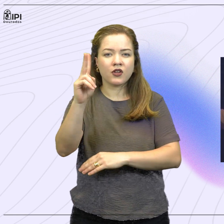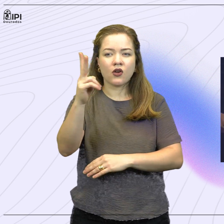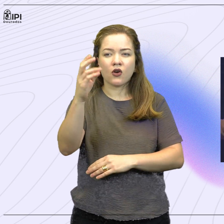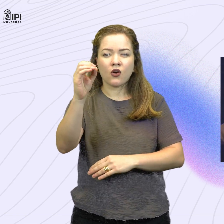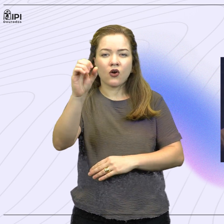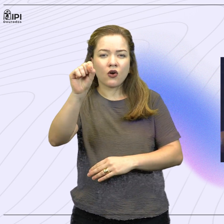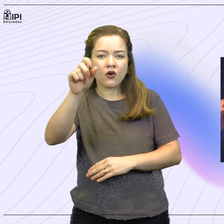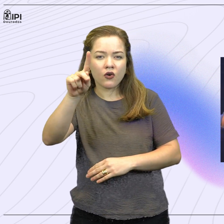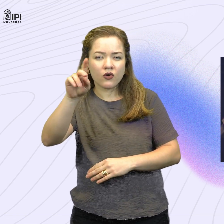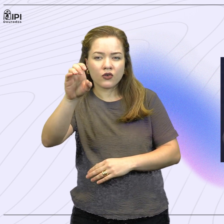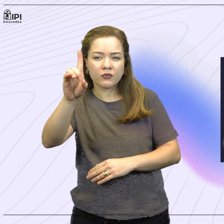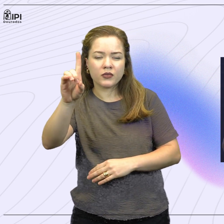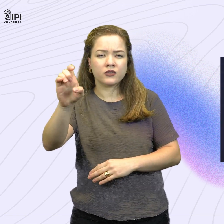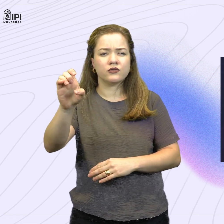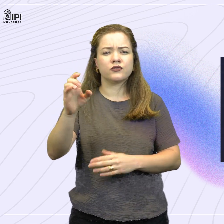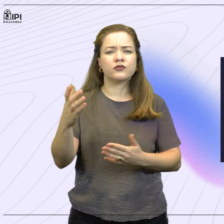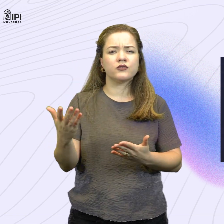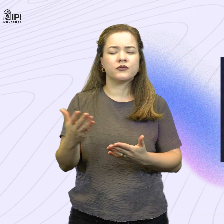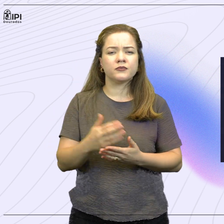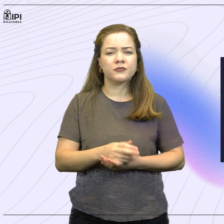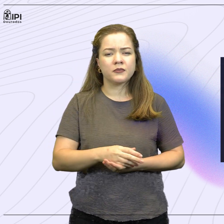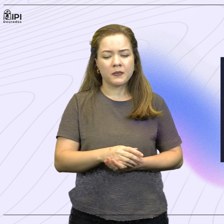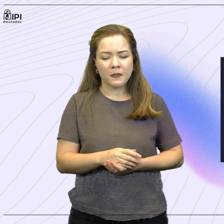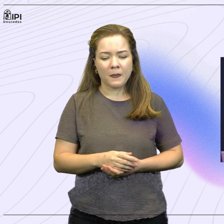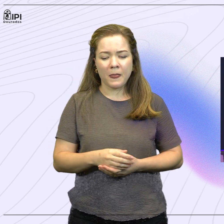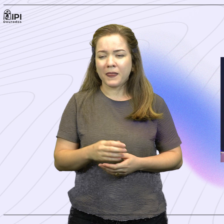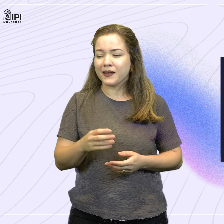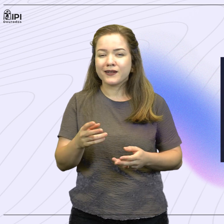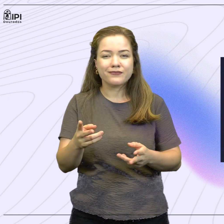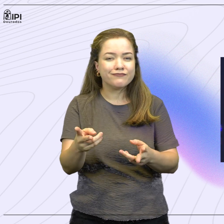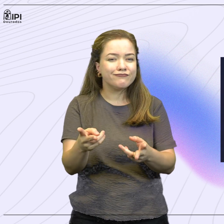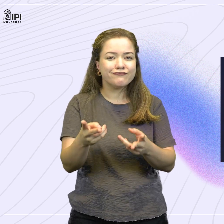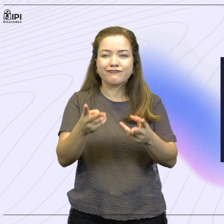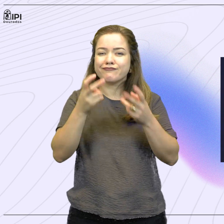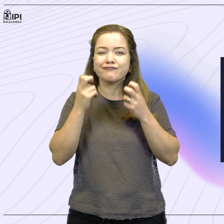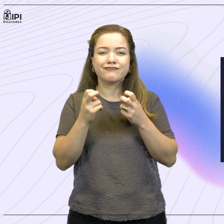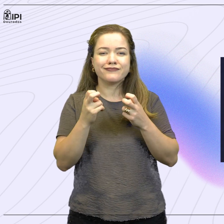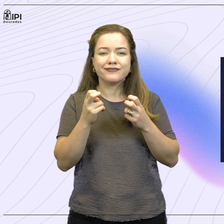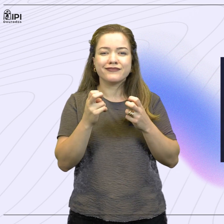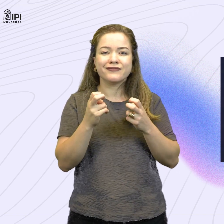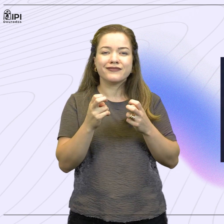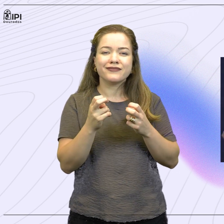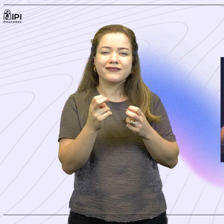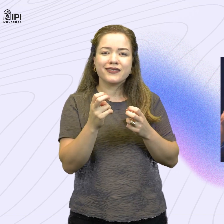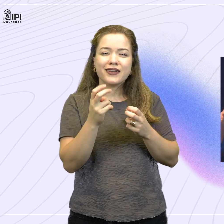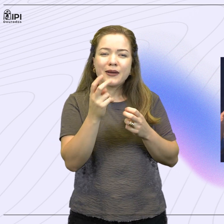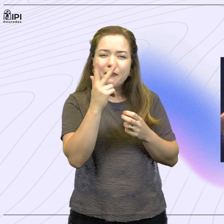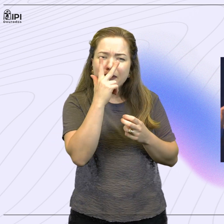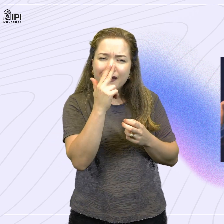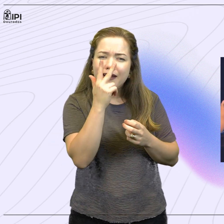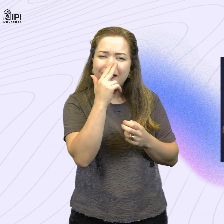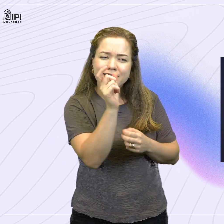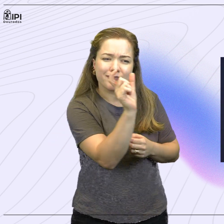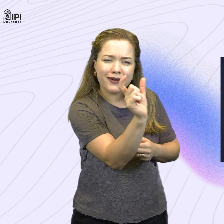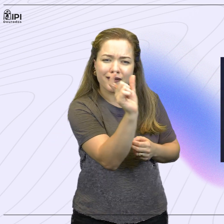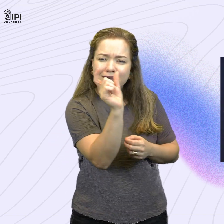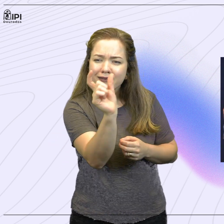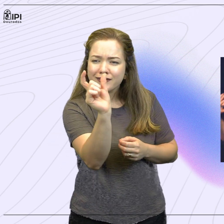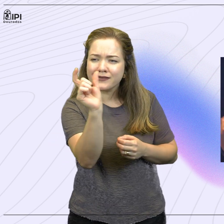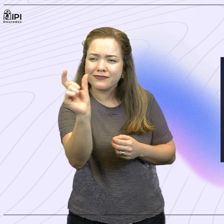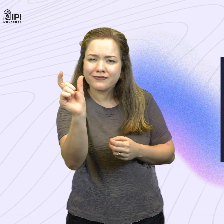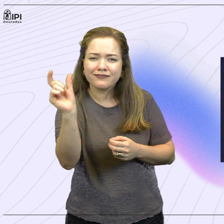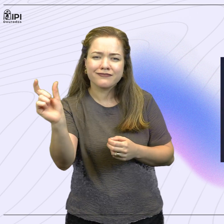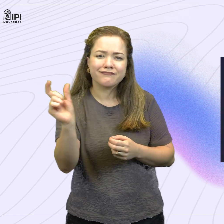hóspede, hospedaria, hospedeiro. Eu não tinha percebido isso, mas você vê que elas pertencem à mesma raiz. Então é um lugar